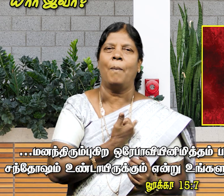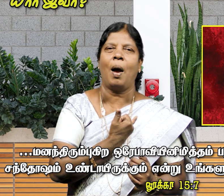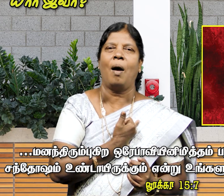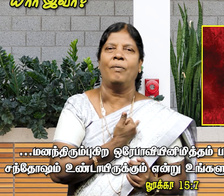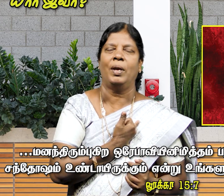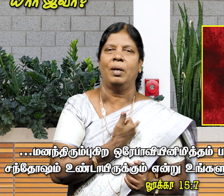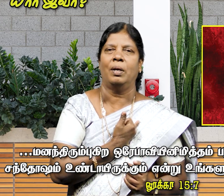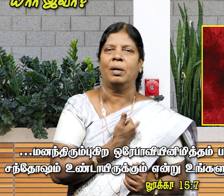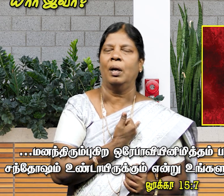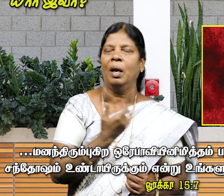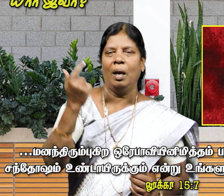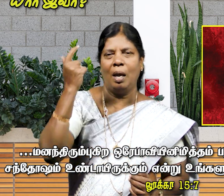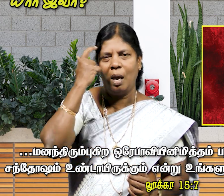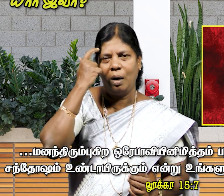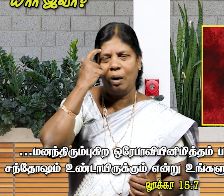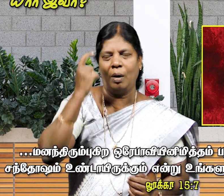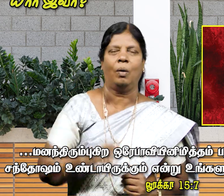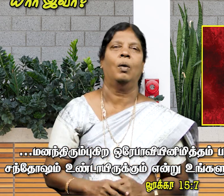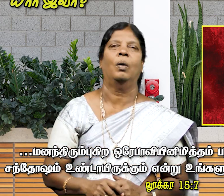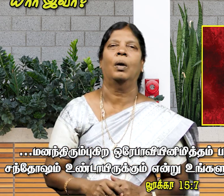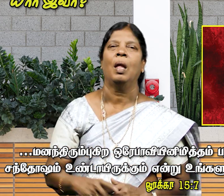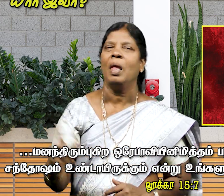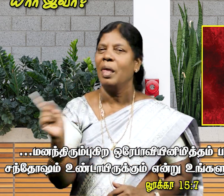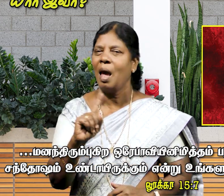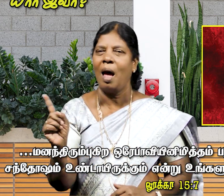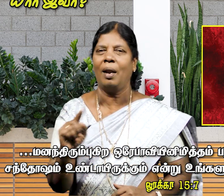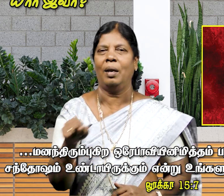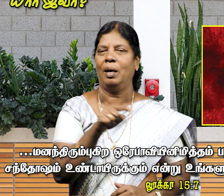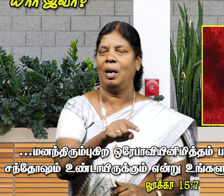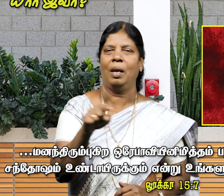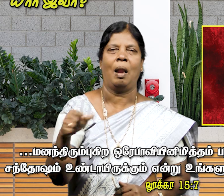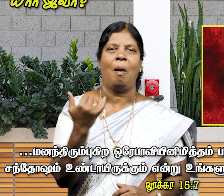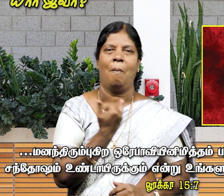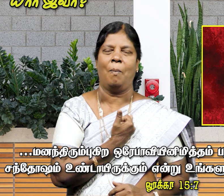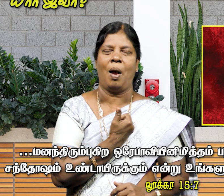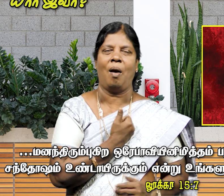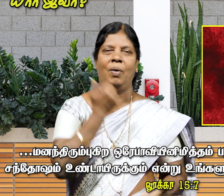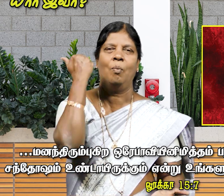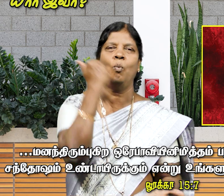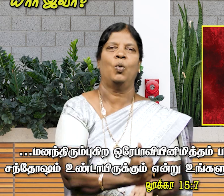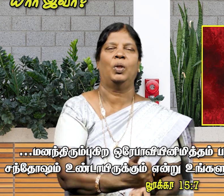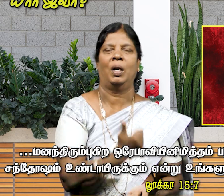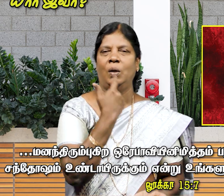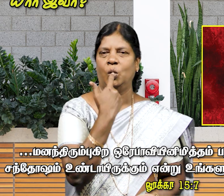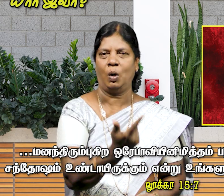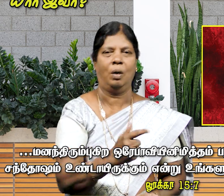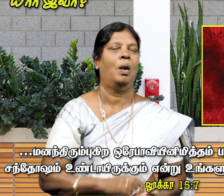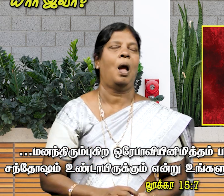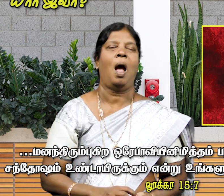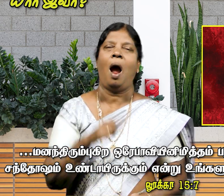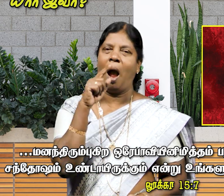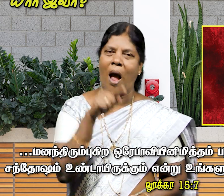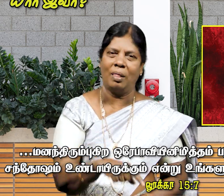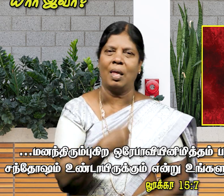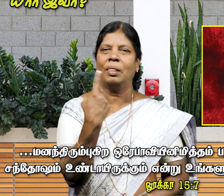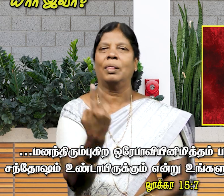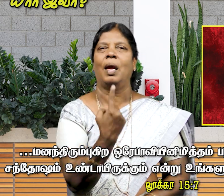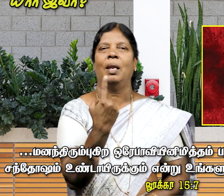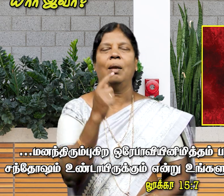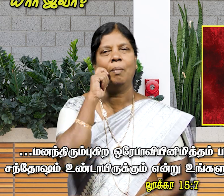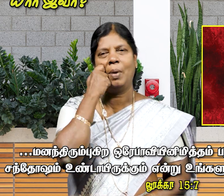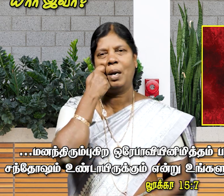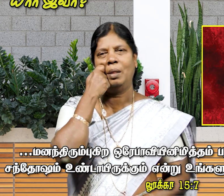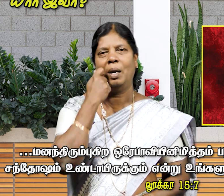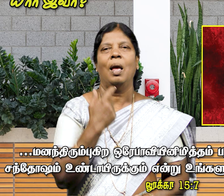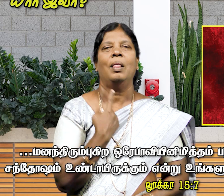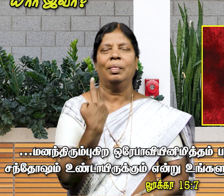என்று எண்ணுகிறீர்களோ, யாரை நீங்கள் பாவி என்று முத்திரை குத்துகிறீர்களோ, அந்த தனி ஒரு பாவி, தனி